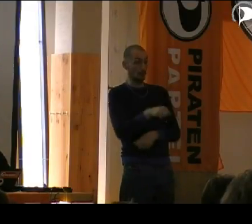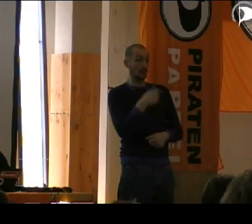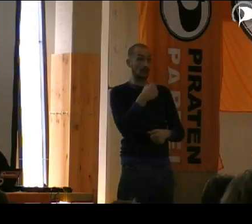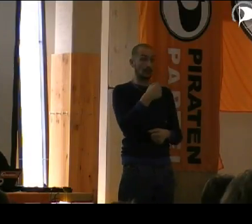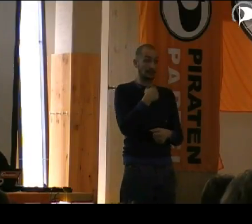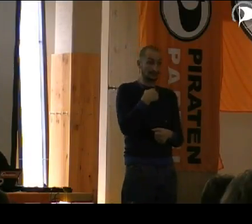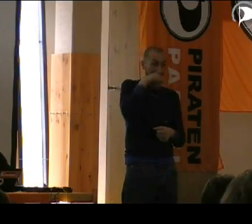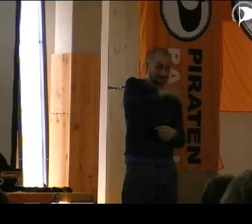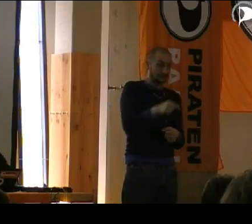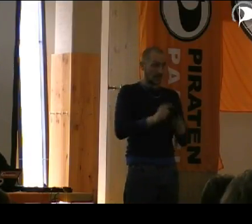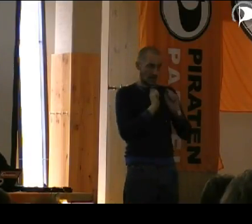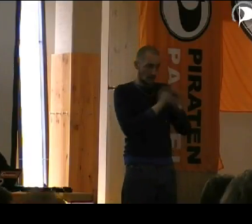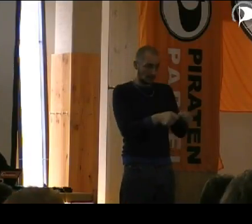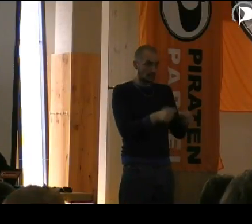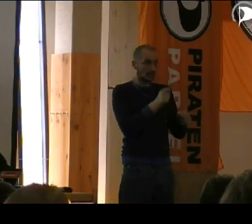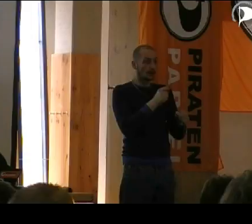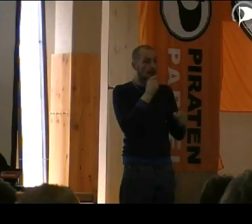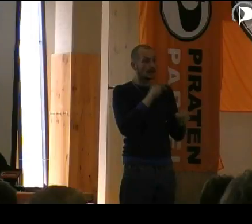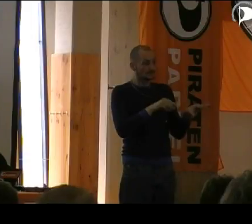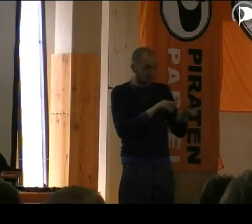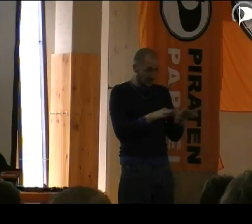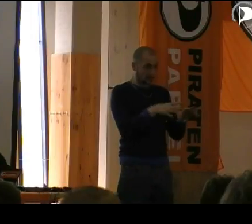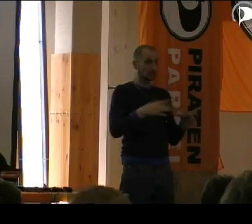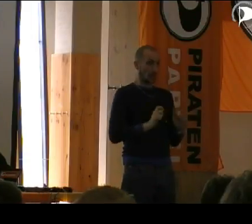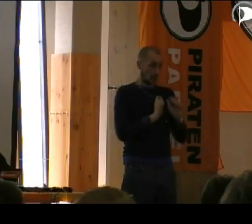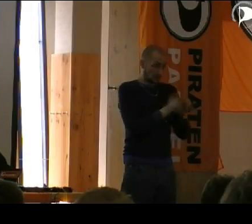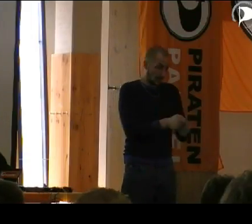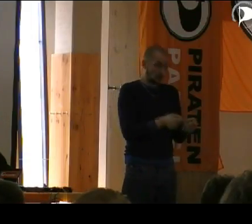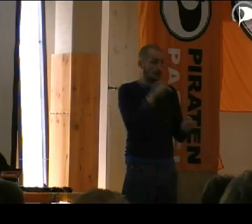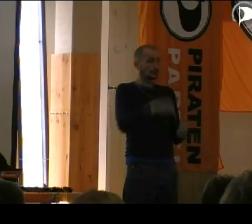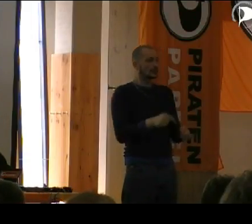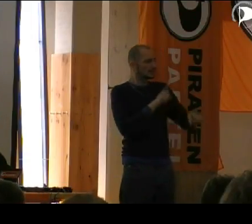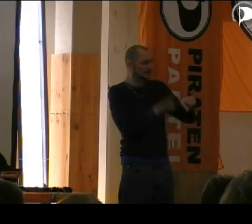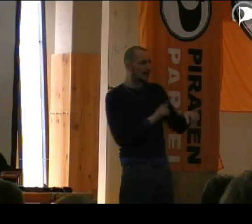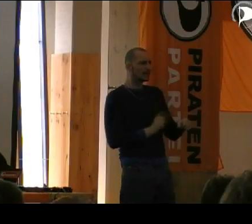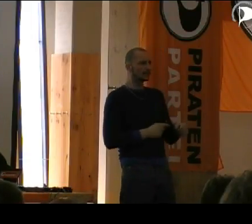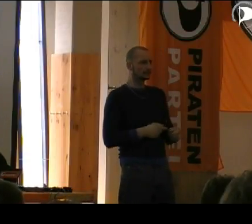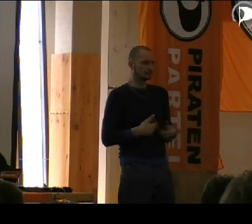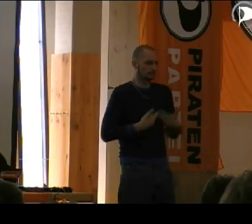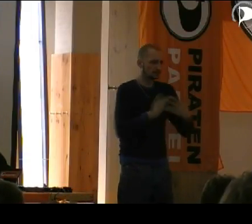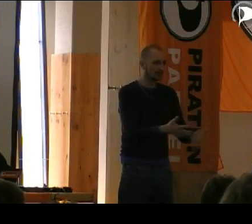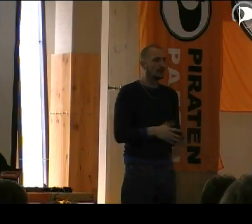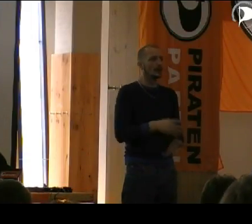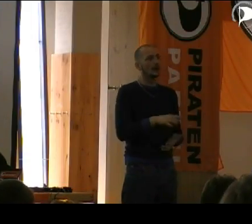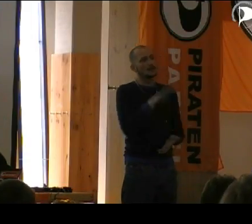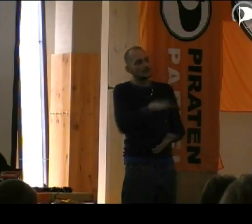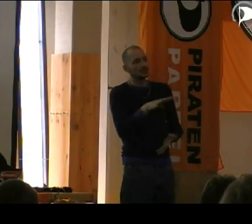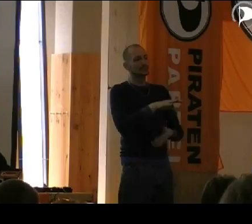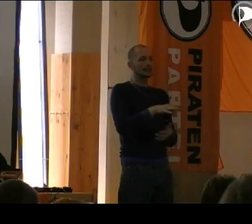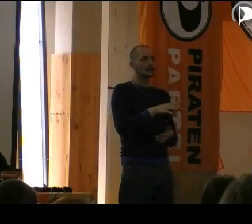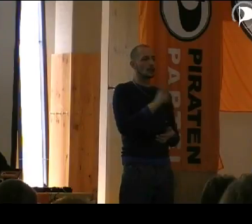diese aufgabe die in eine verwaltungs aufnahmeort seiten einstellt mit das gesetz gestimmt